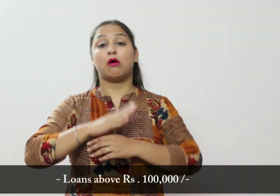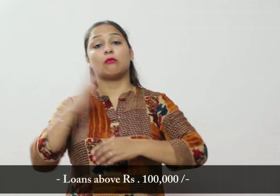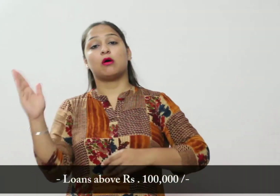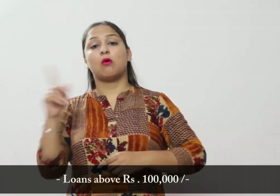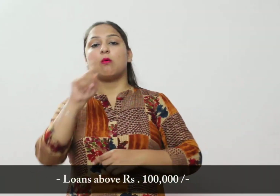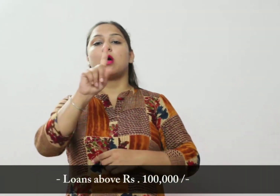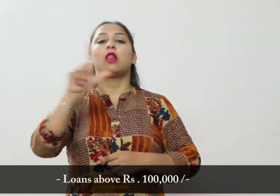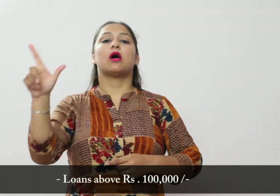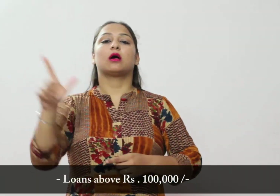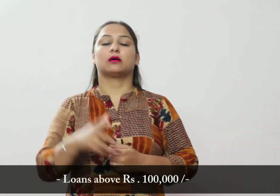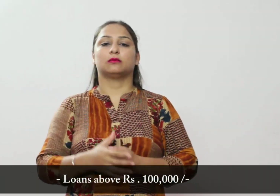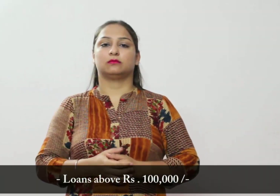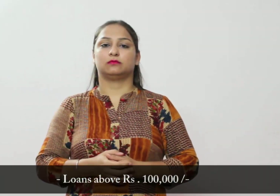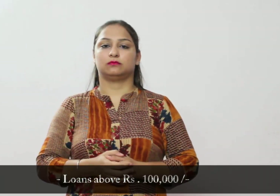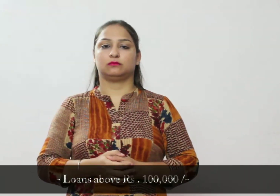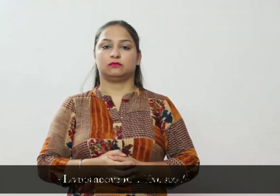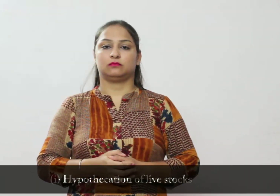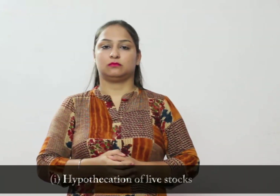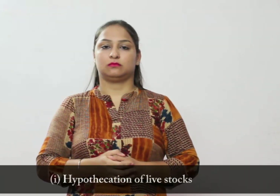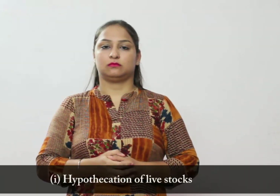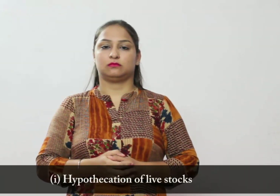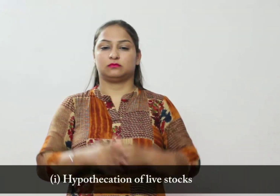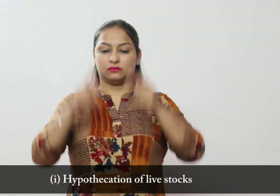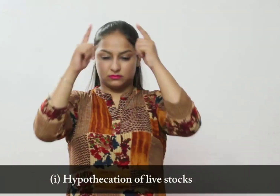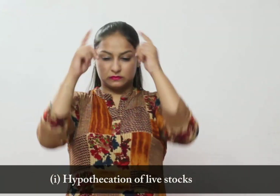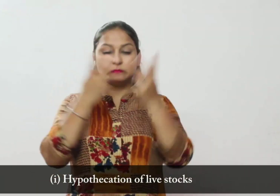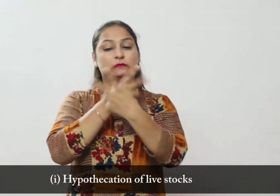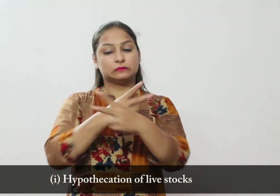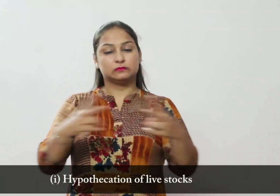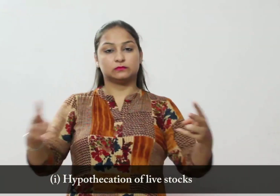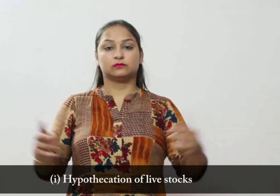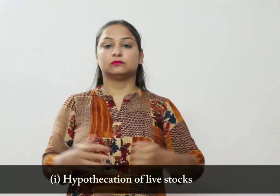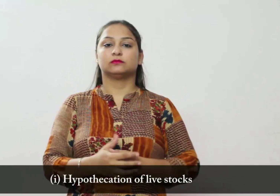1 लाख से अधिक का ऋण, पशुधन का हाइपोथेशन।